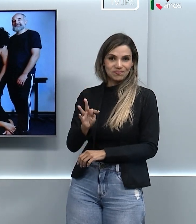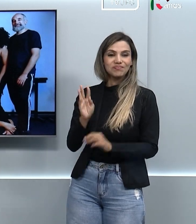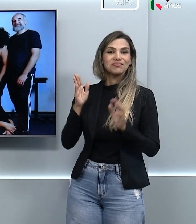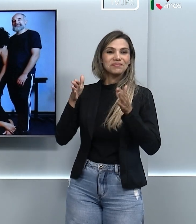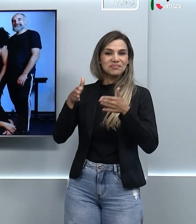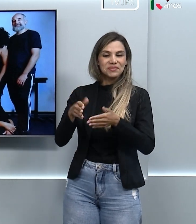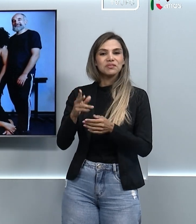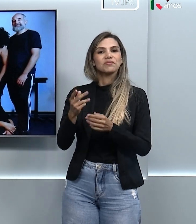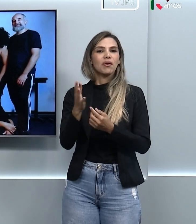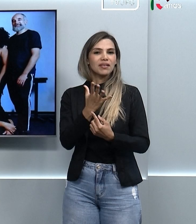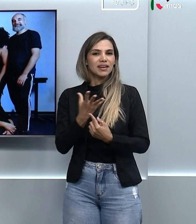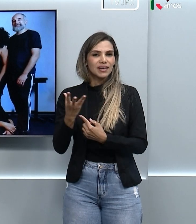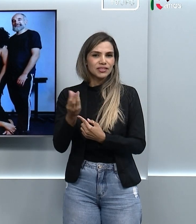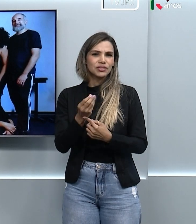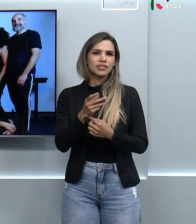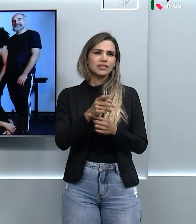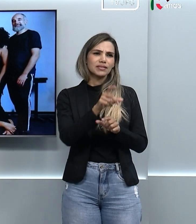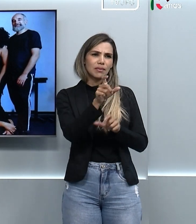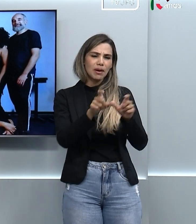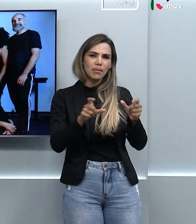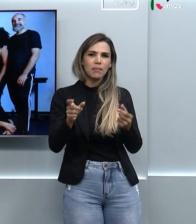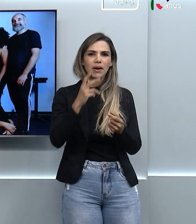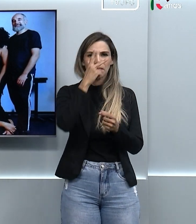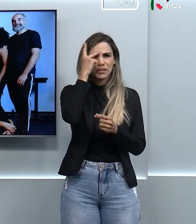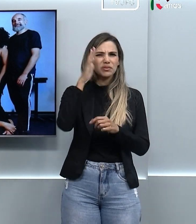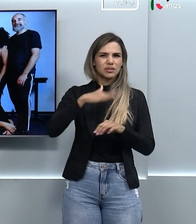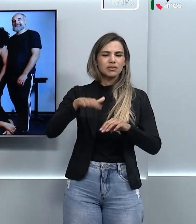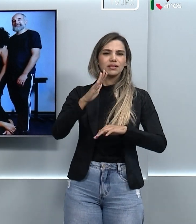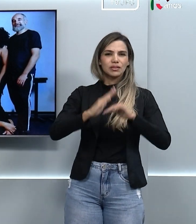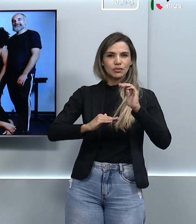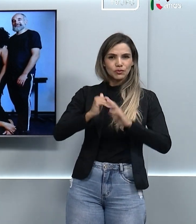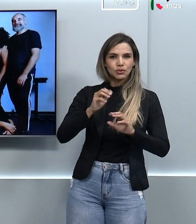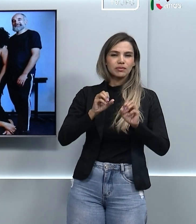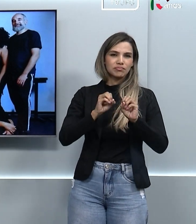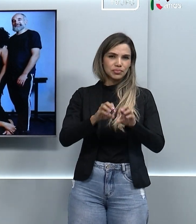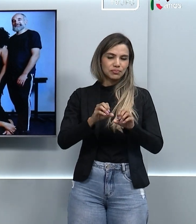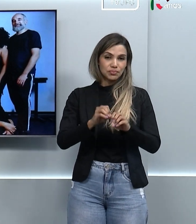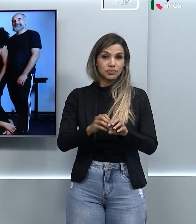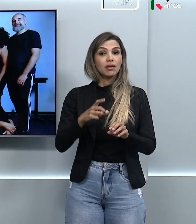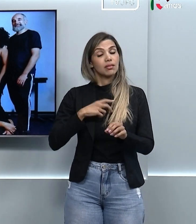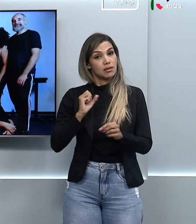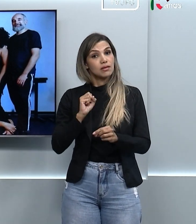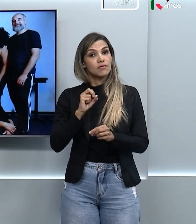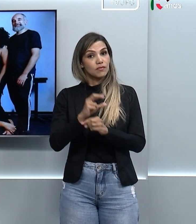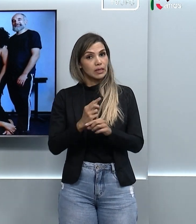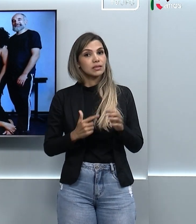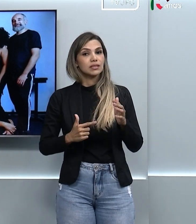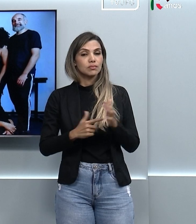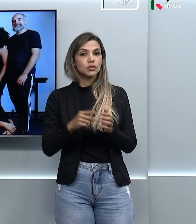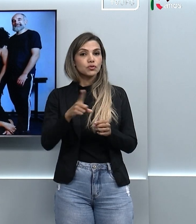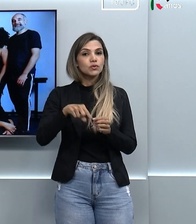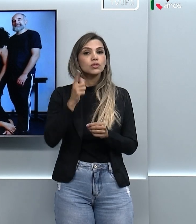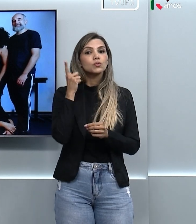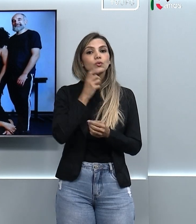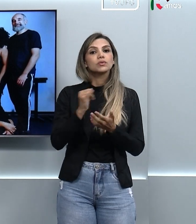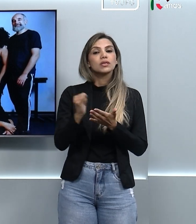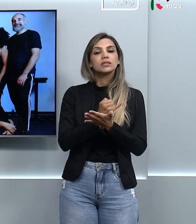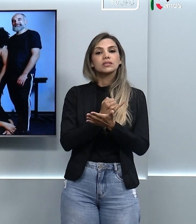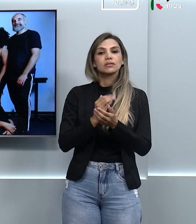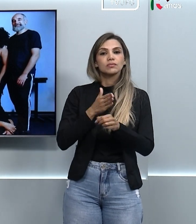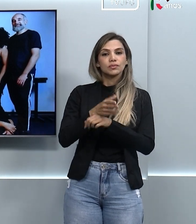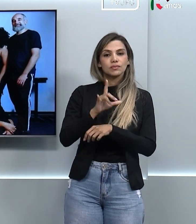produtores e arte-educadores. As vagas são limitadas e as inscrições devem ser feitas pelo Instagram do grupo,